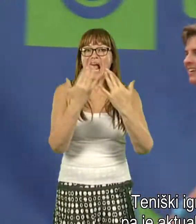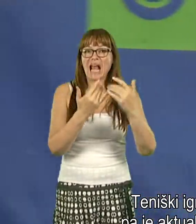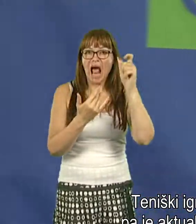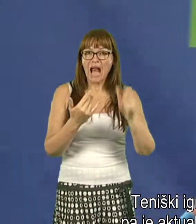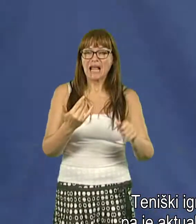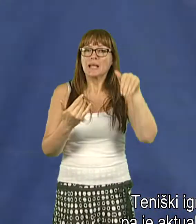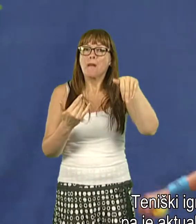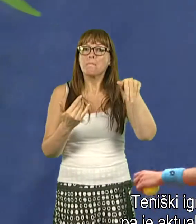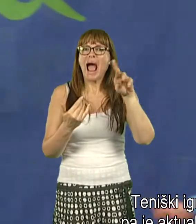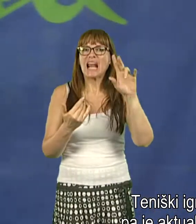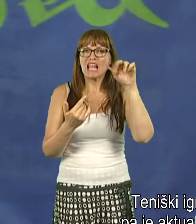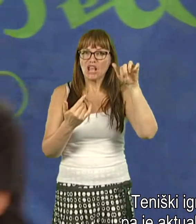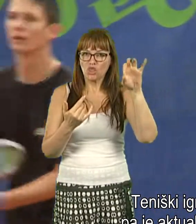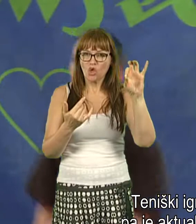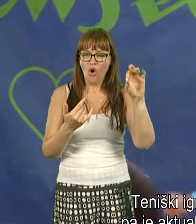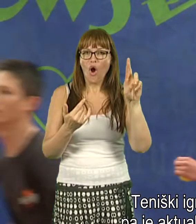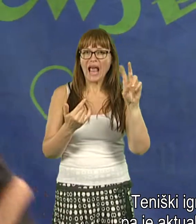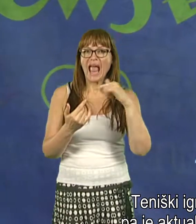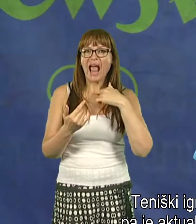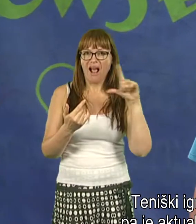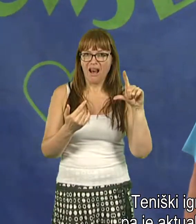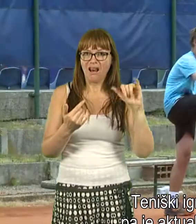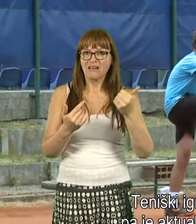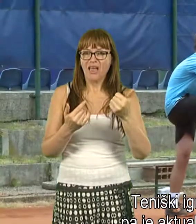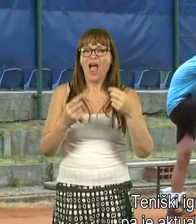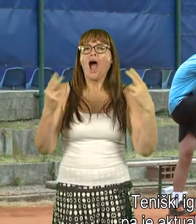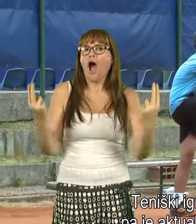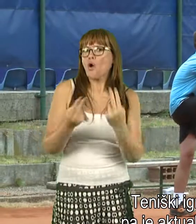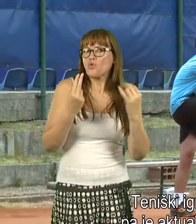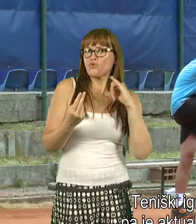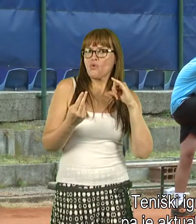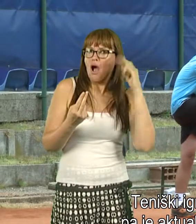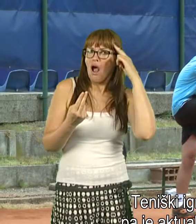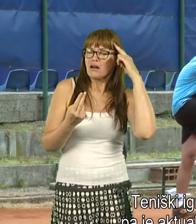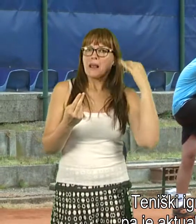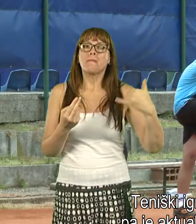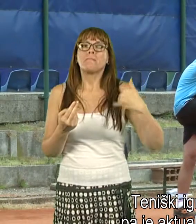Teniški igralec Marino Kegel pa je aktualni mladinski prvak.